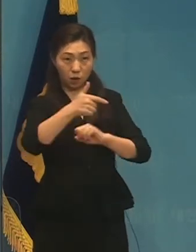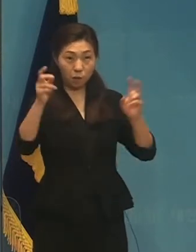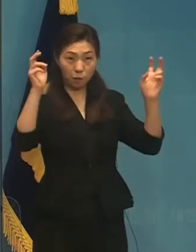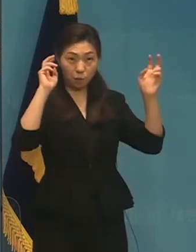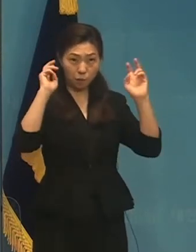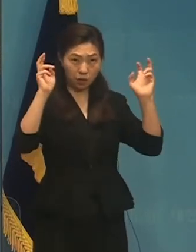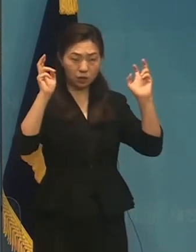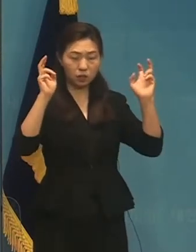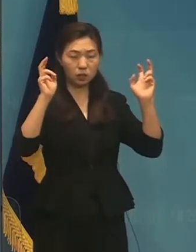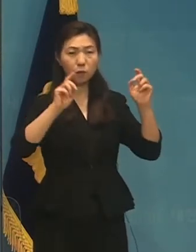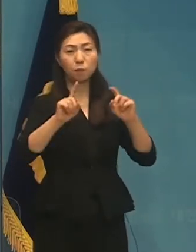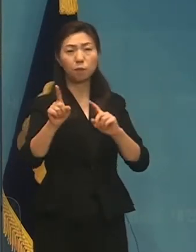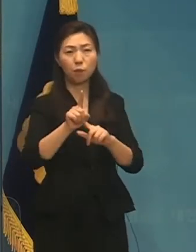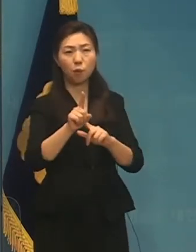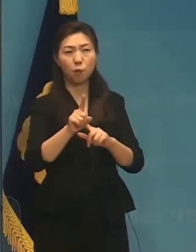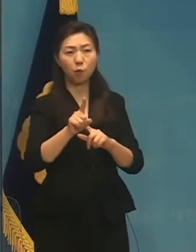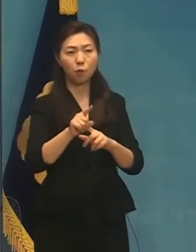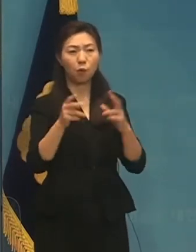설립하여 운영하고 있습니다.